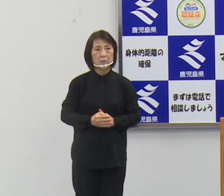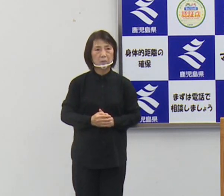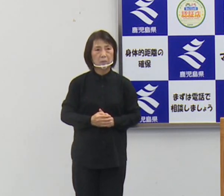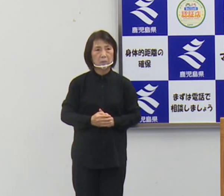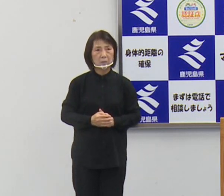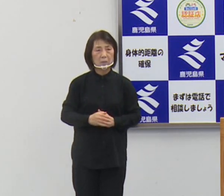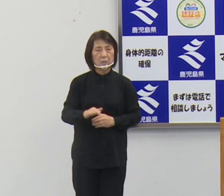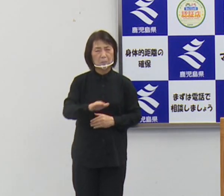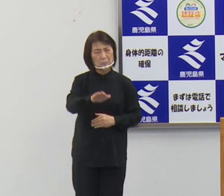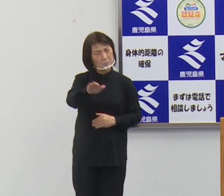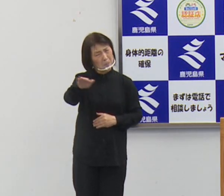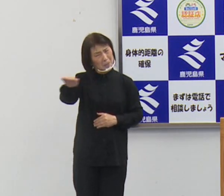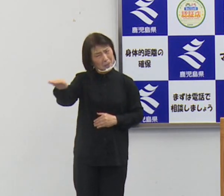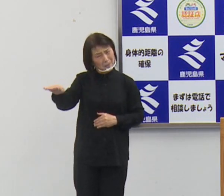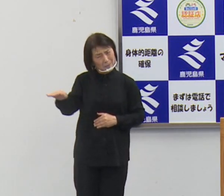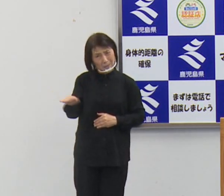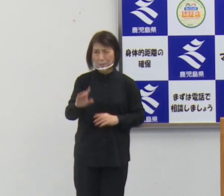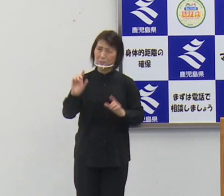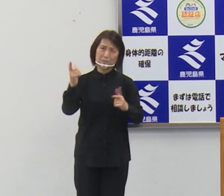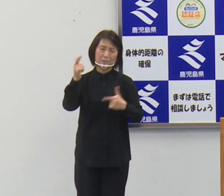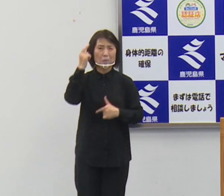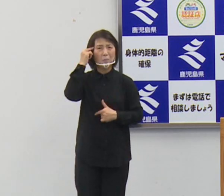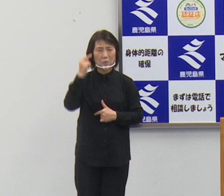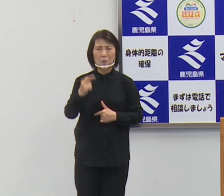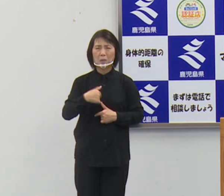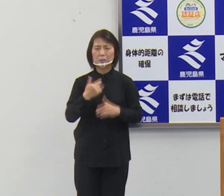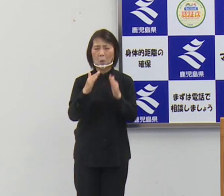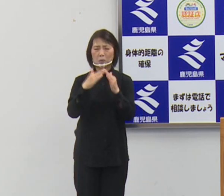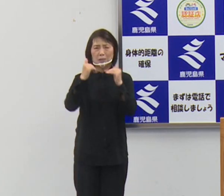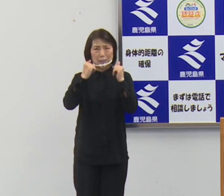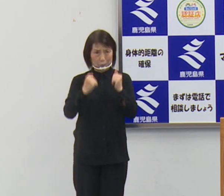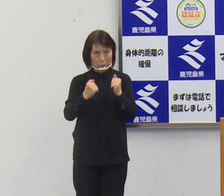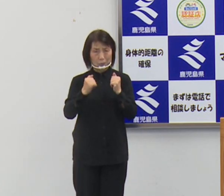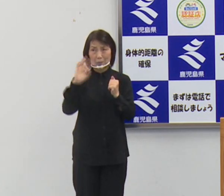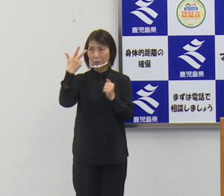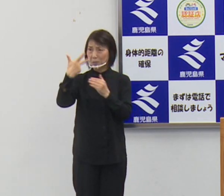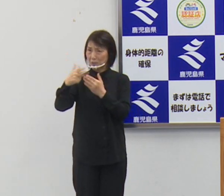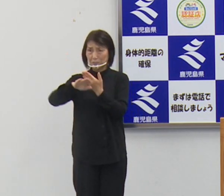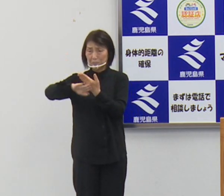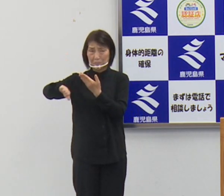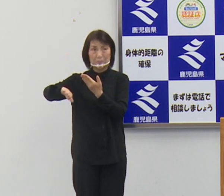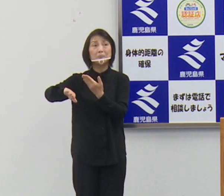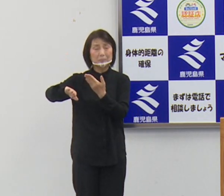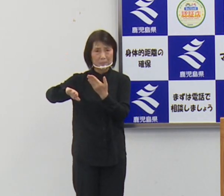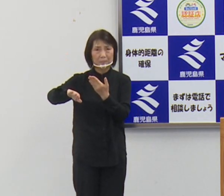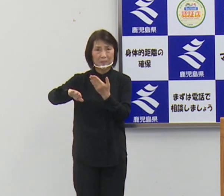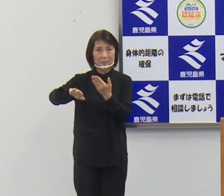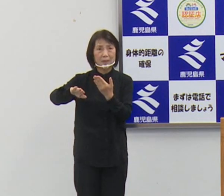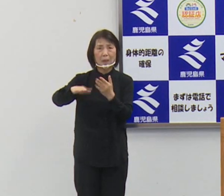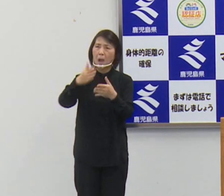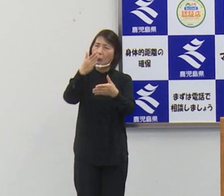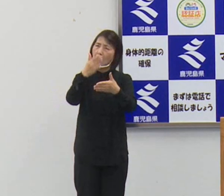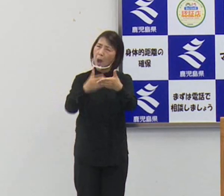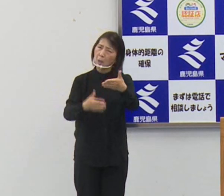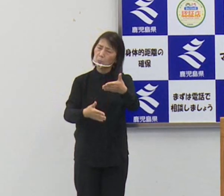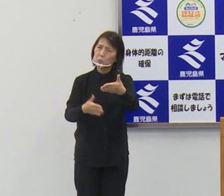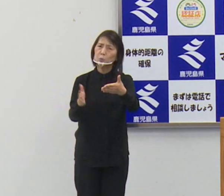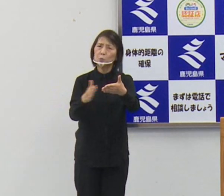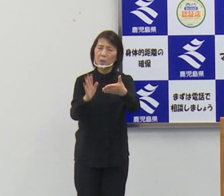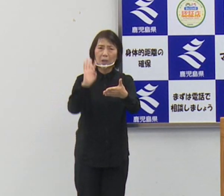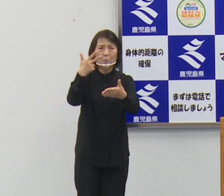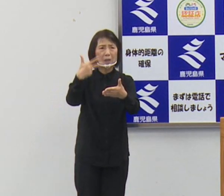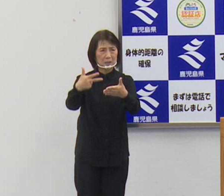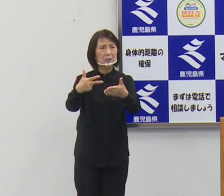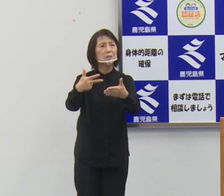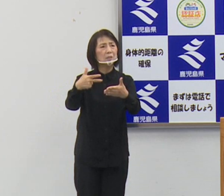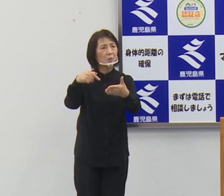全員が全員ではないんですね。自宅待機者について、鹿児島市はもう自分でやってますから、半分ぐらいの方はもう鹿児島市の方で、